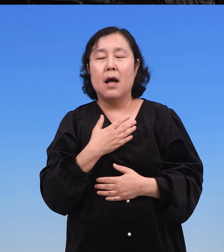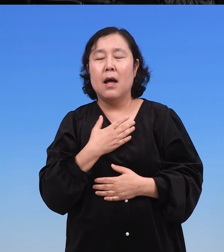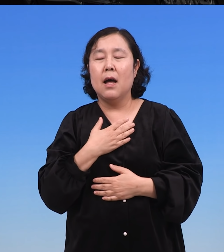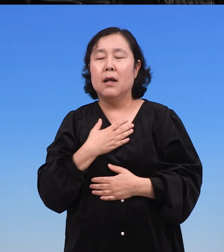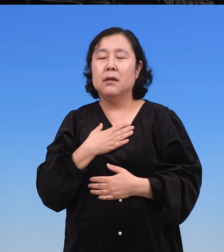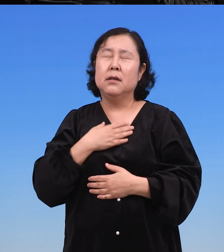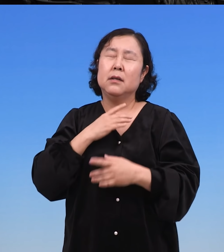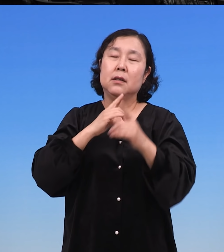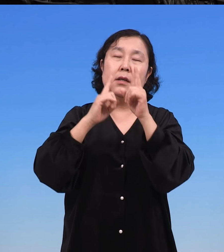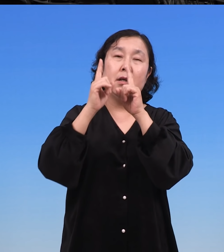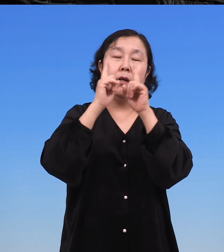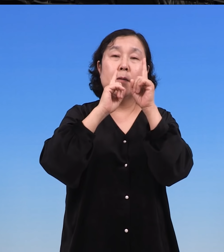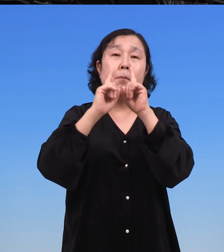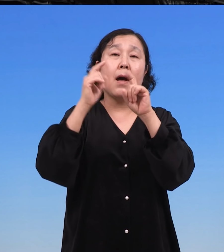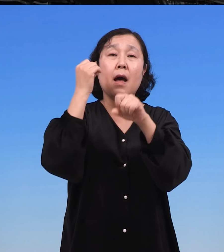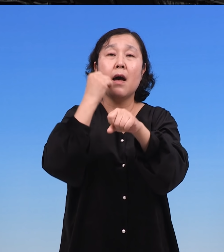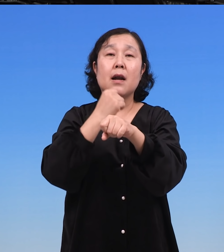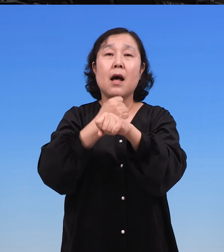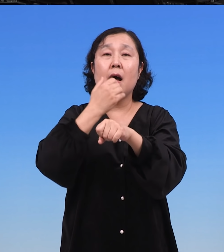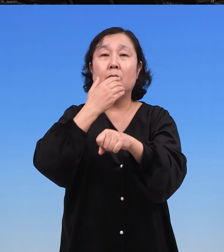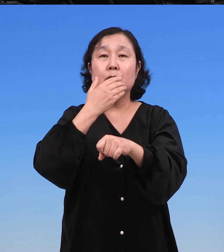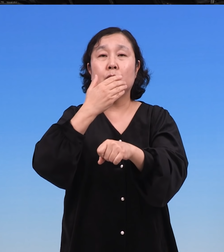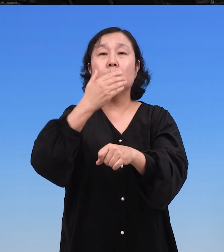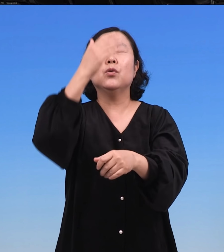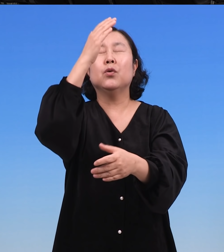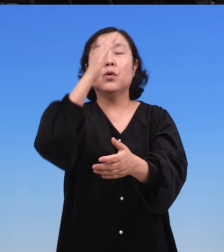나는 말할 수 없네.